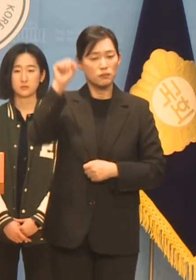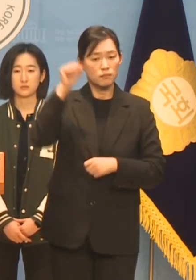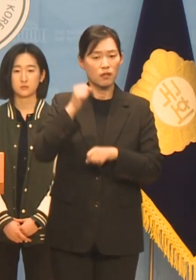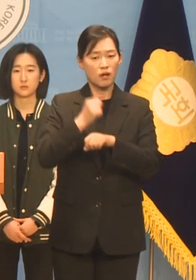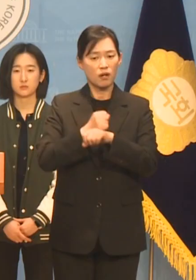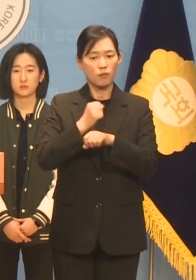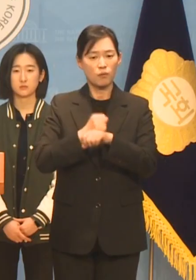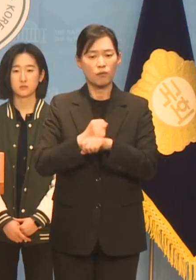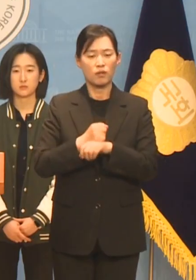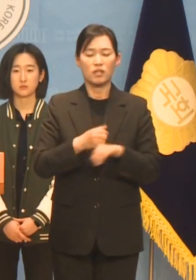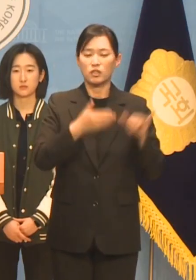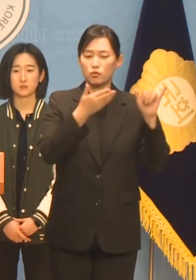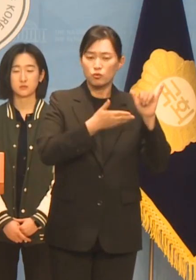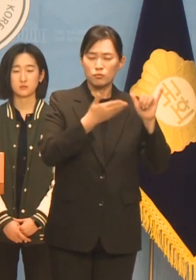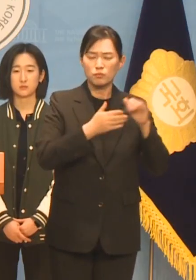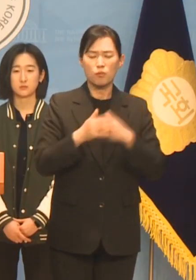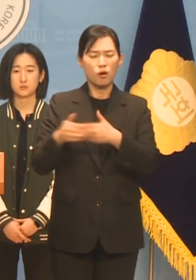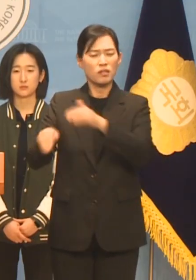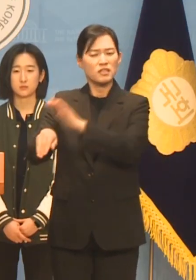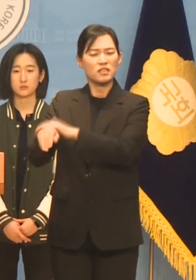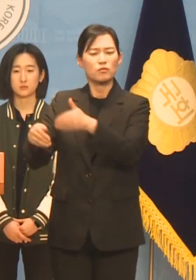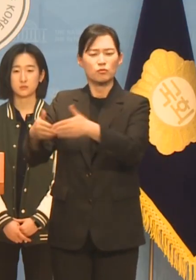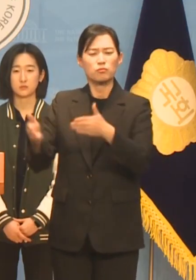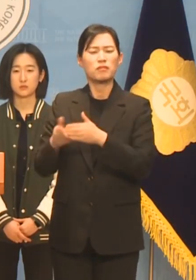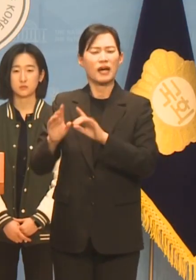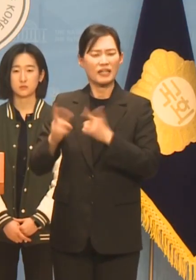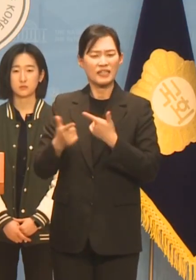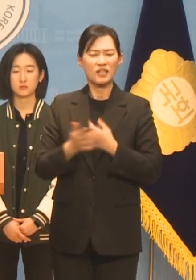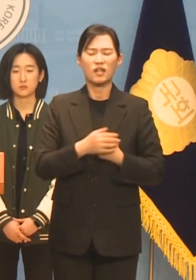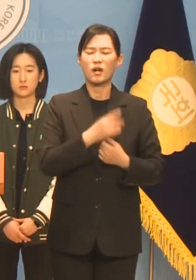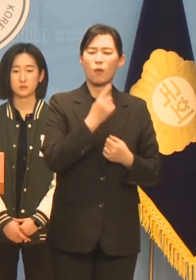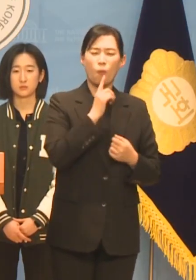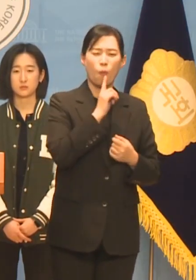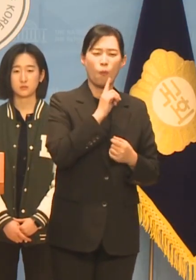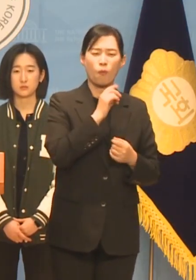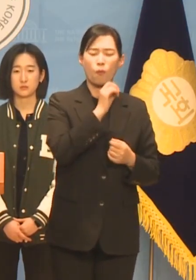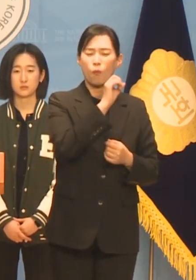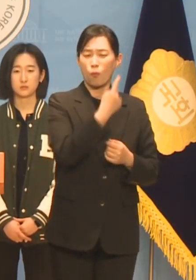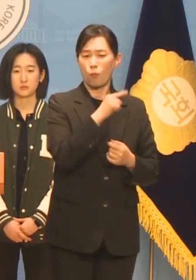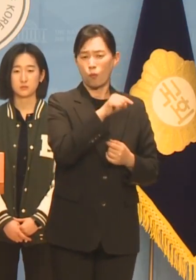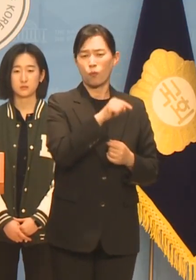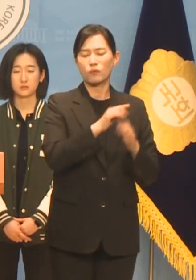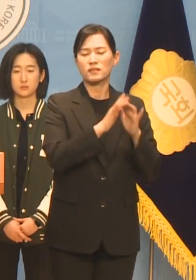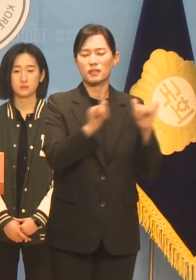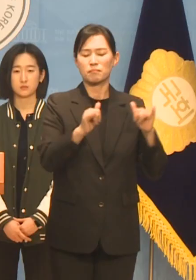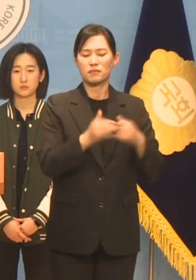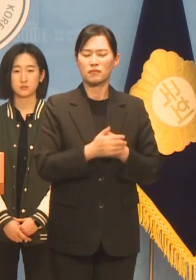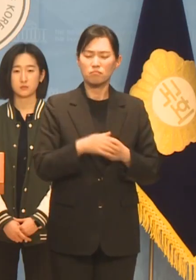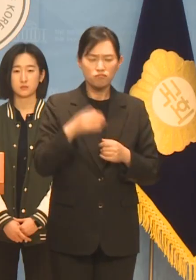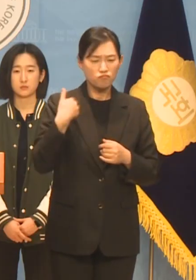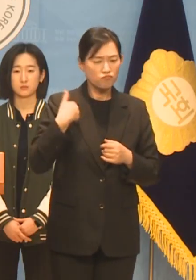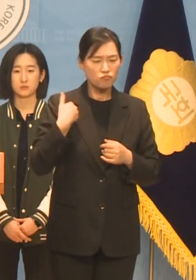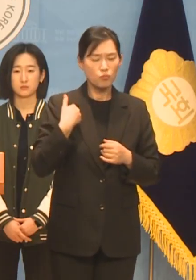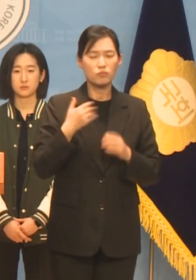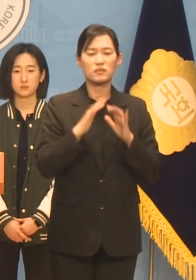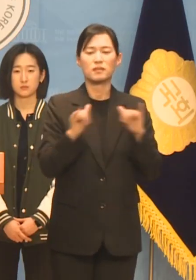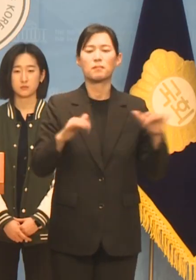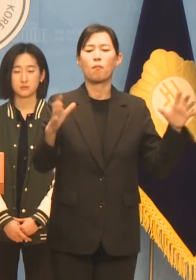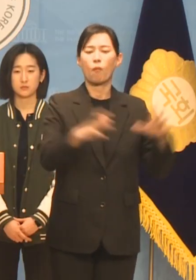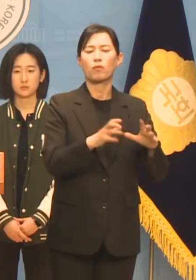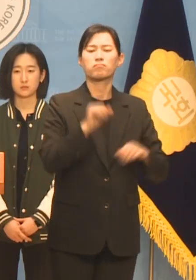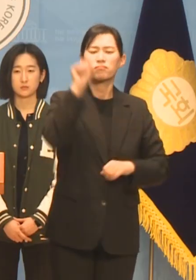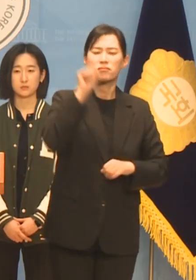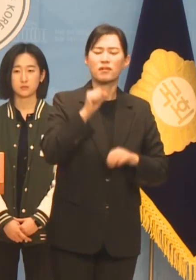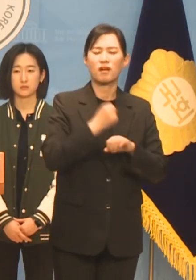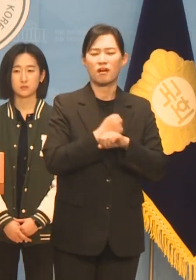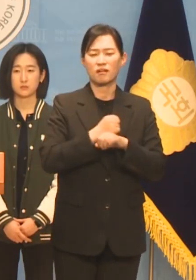극우 시위대가 아니라 오모 학우가 캠퍼스 내부에 대동한 신원불명의 각종 단체 구성원들이었습니다.